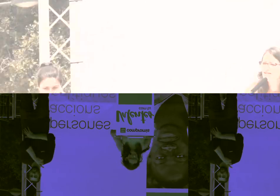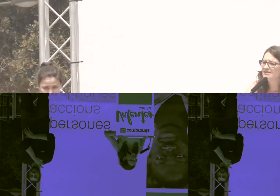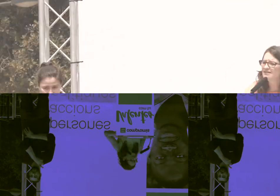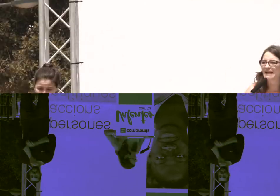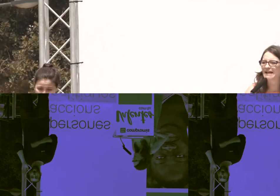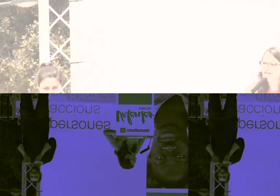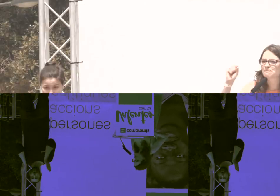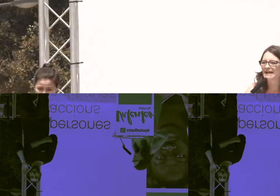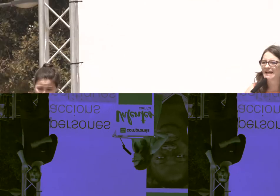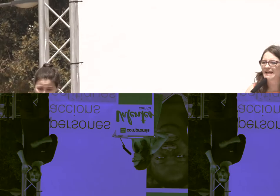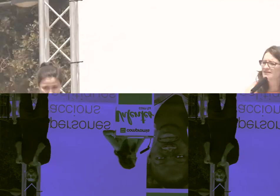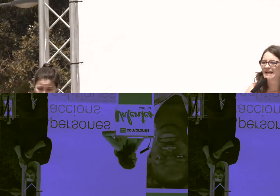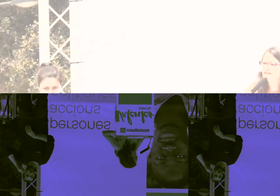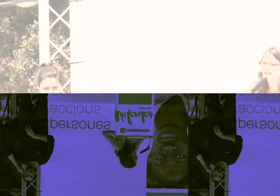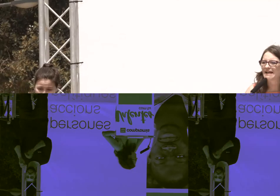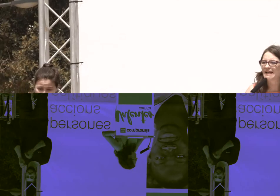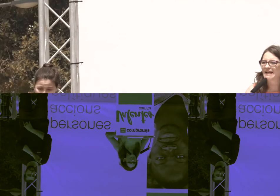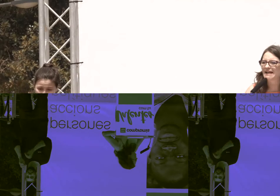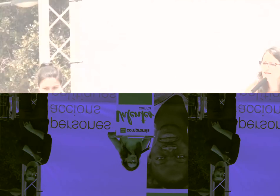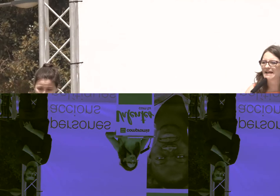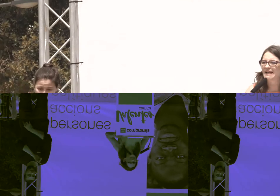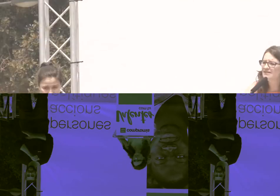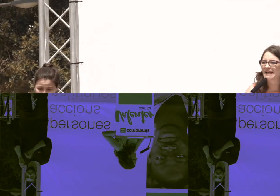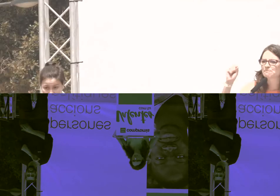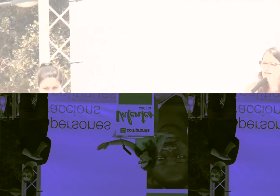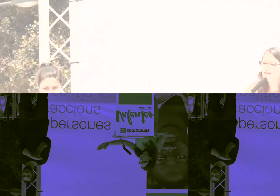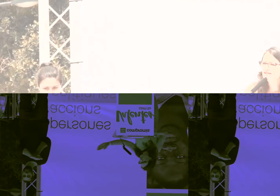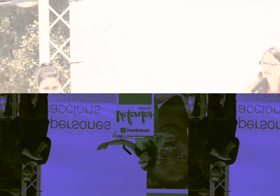sí, l'hem de fer fora a Rajoy